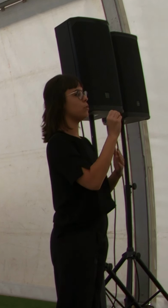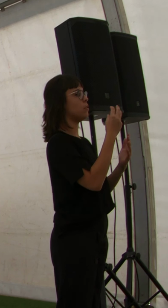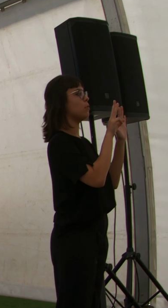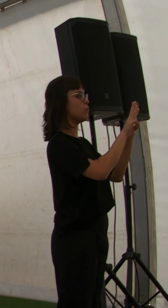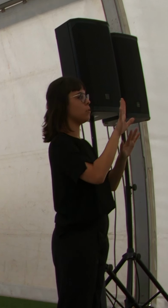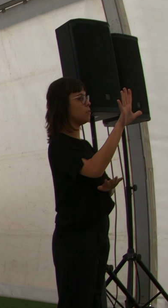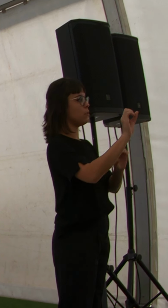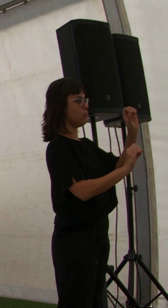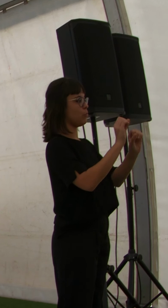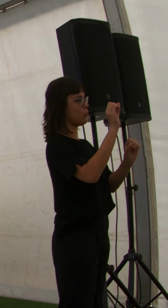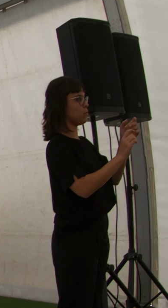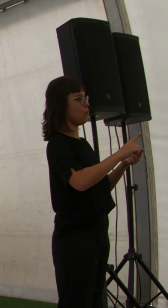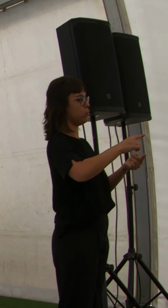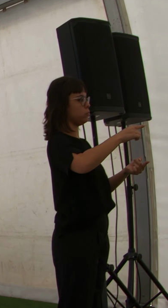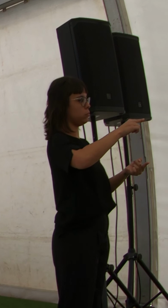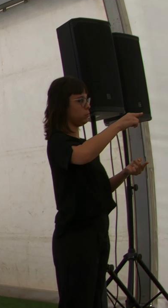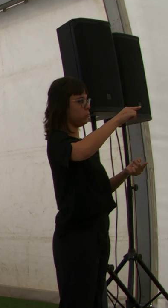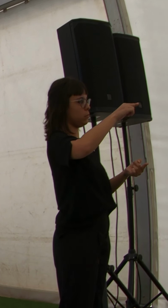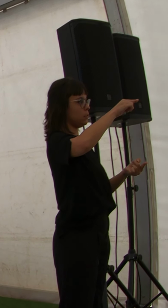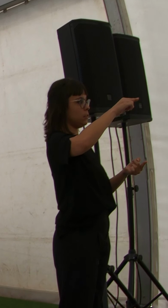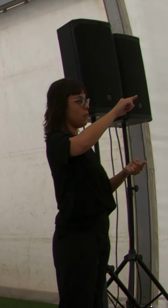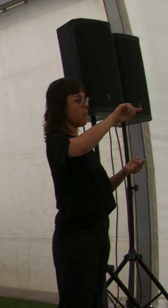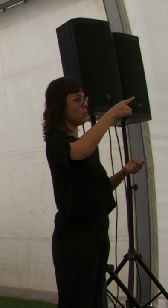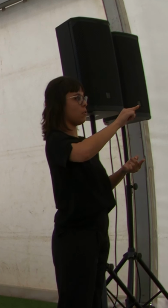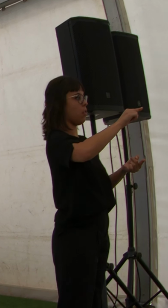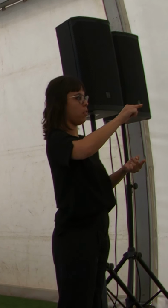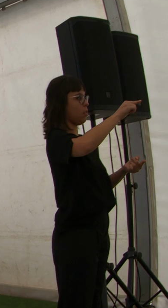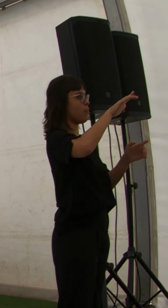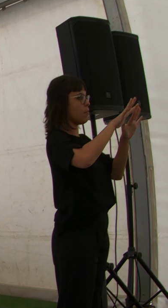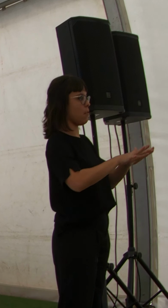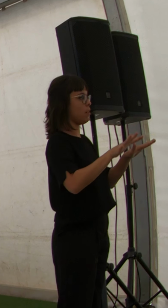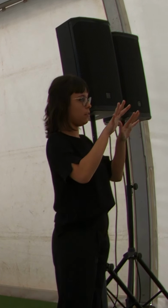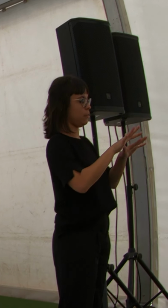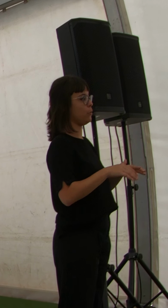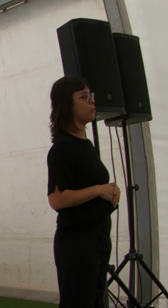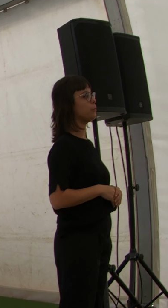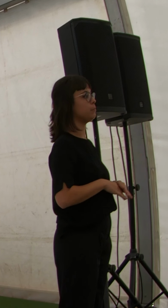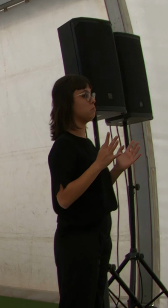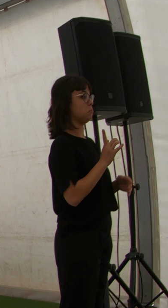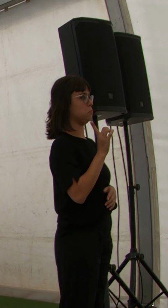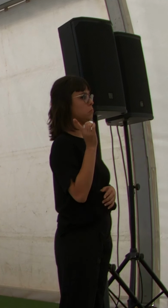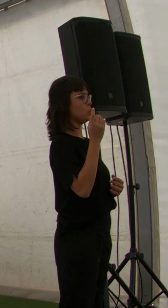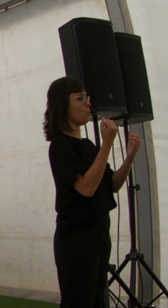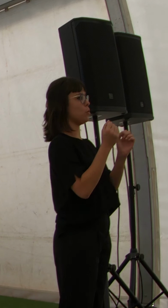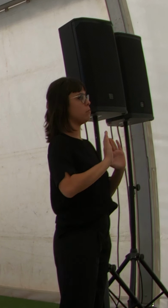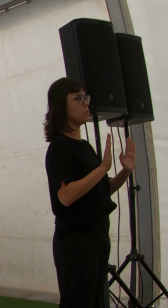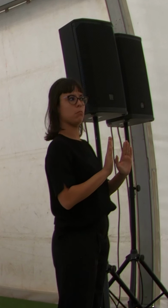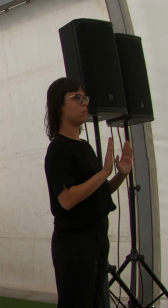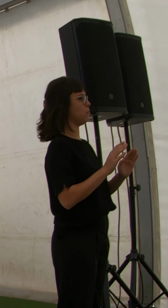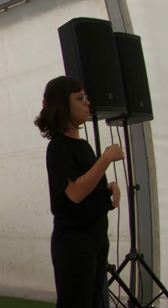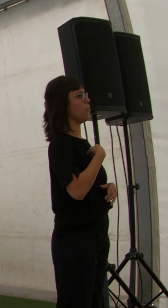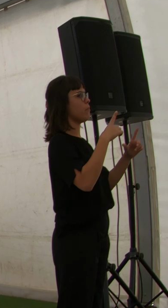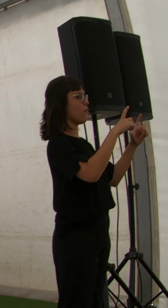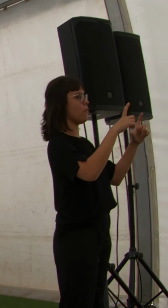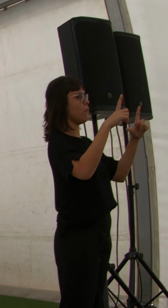85% de la capacidad de la batería, donde va a empezar a bajar. Y esto no es algo que pase con este coche. He cogido 3 pantallazos